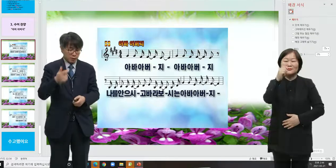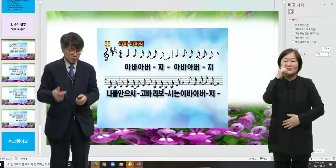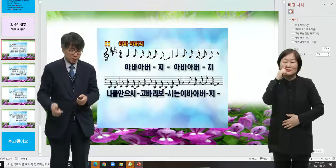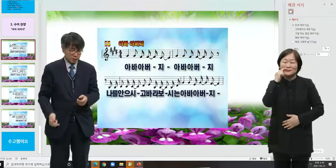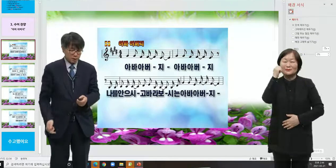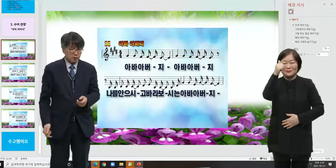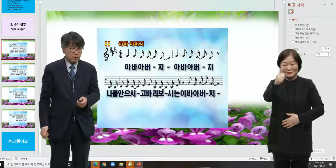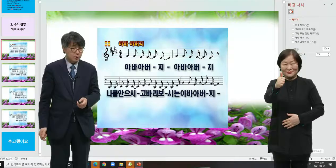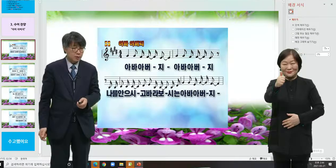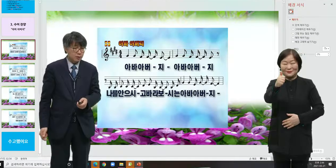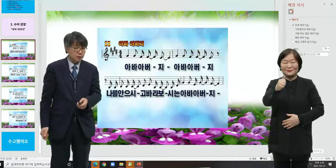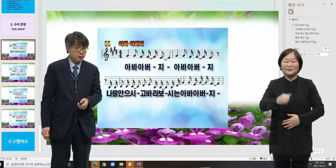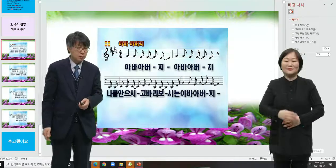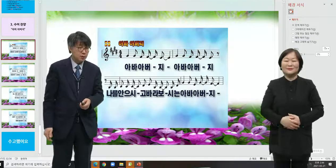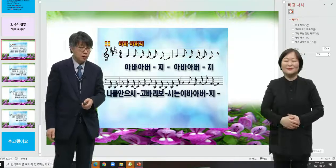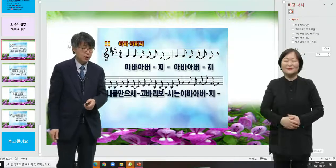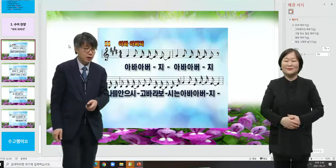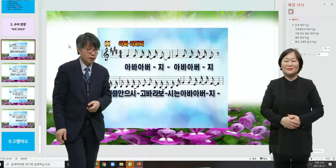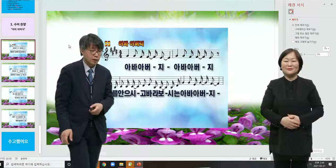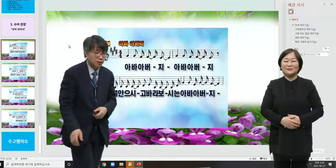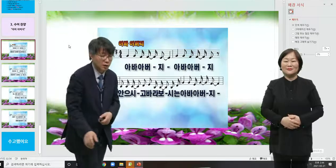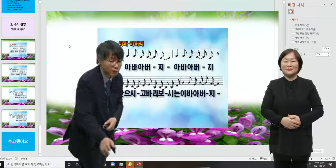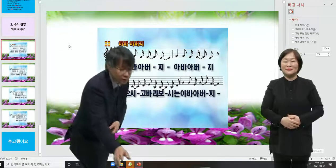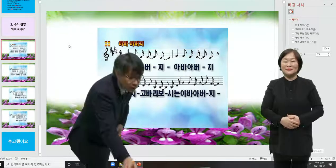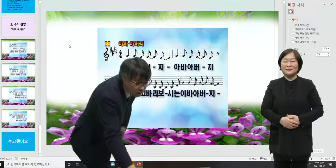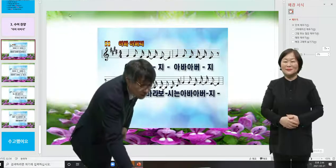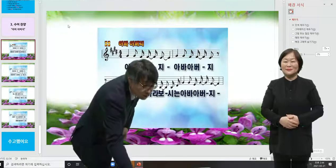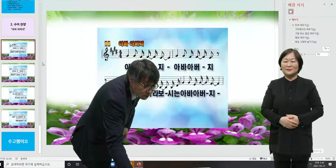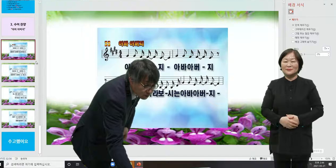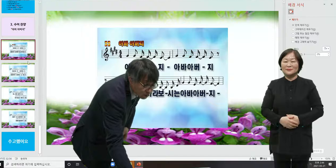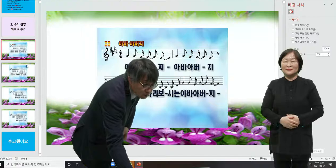아버지. 자, 그다음